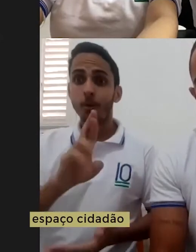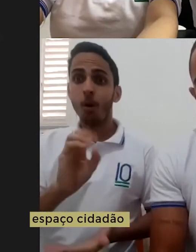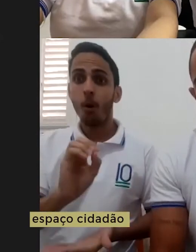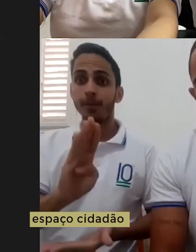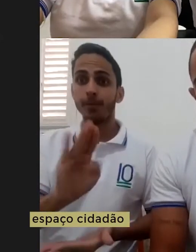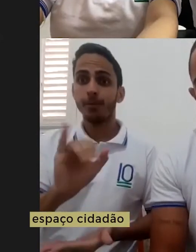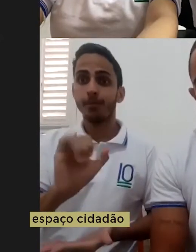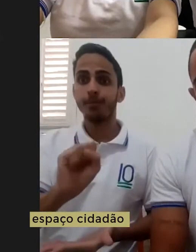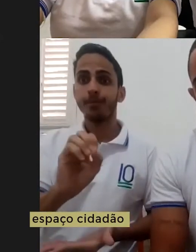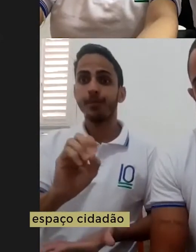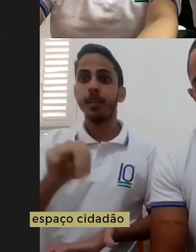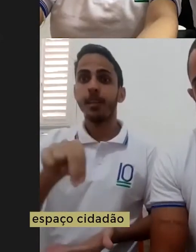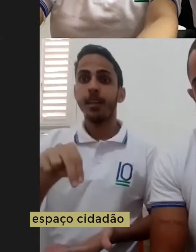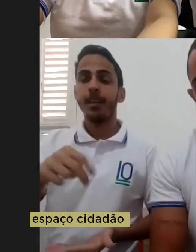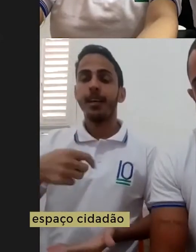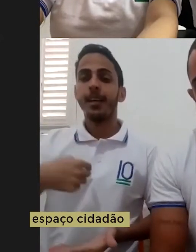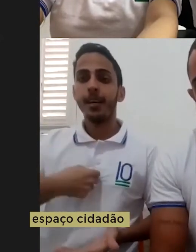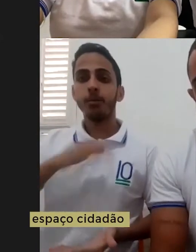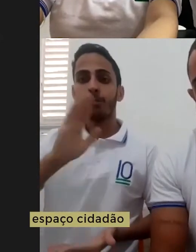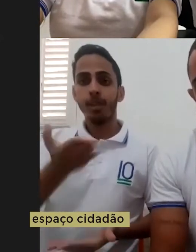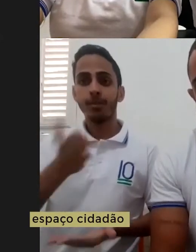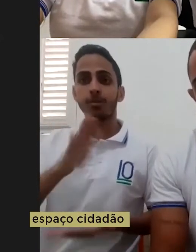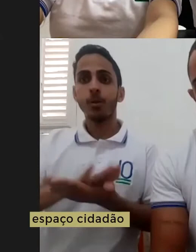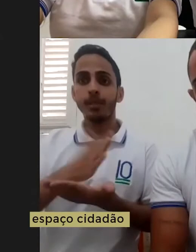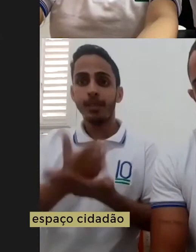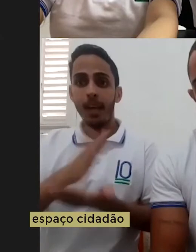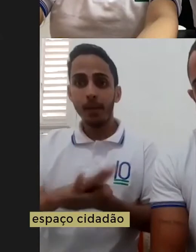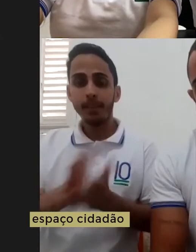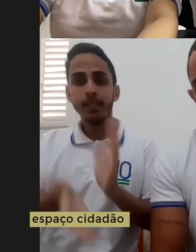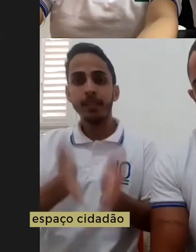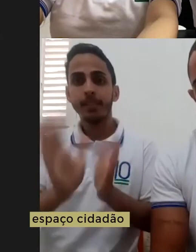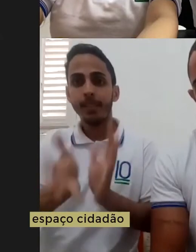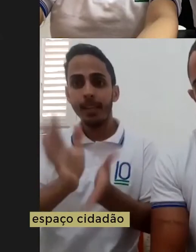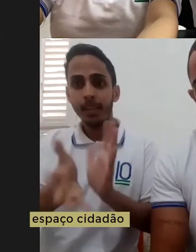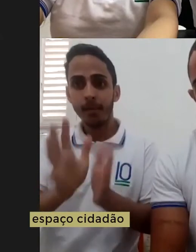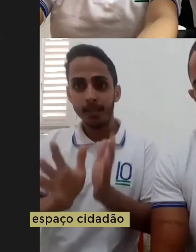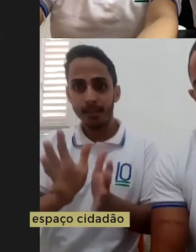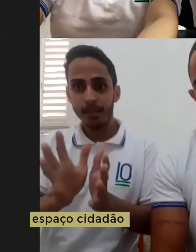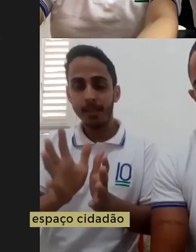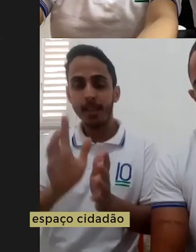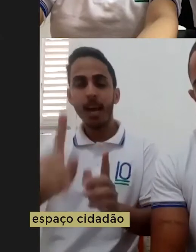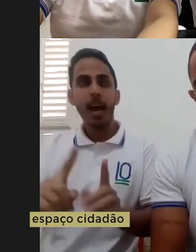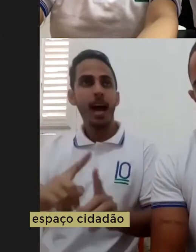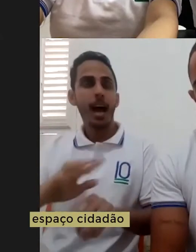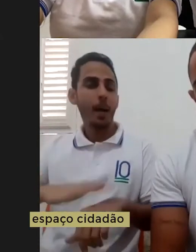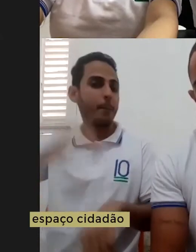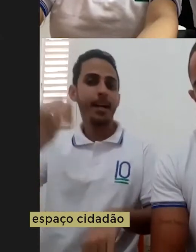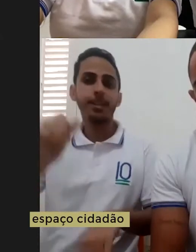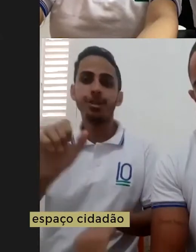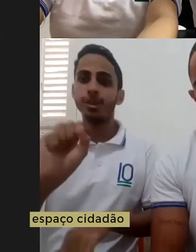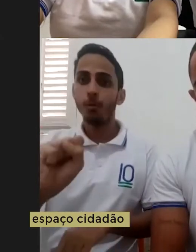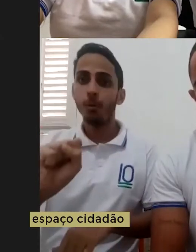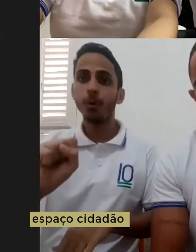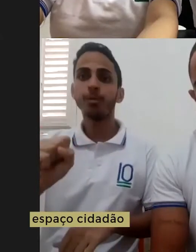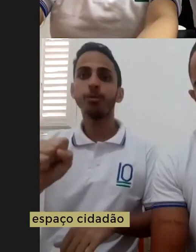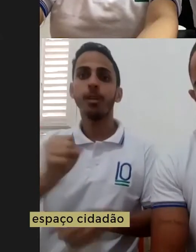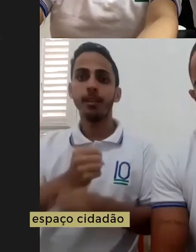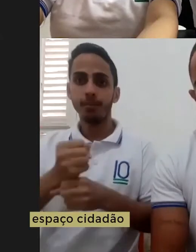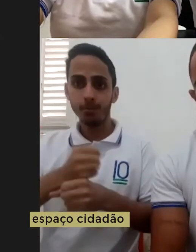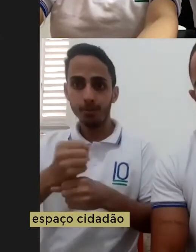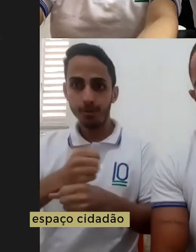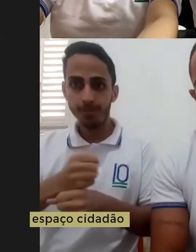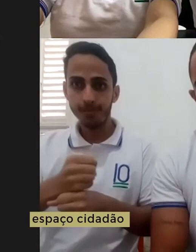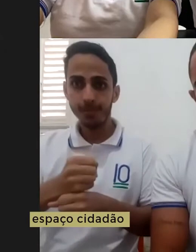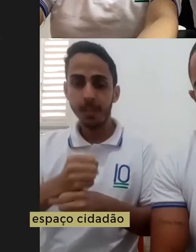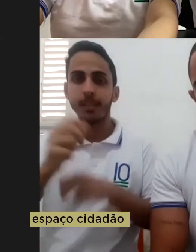Então, Robson, eu já sou intérprete de Libras há mais de 8